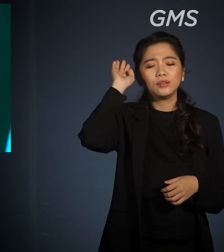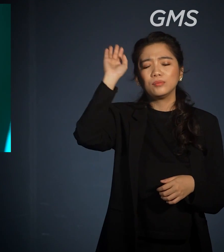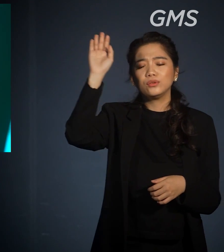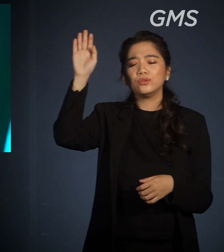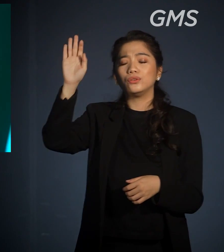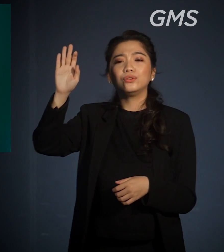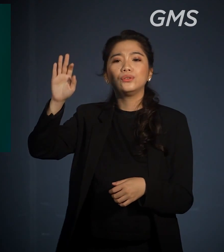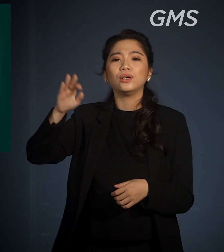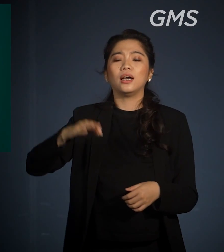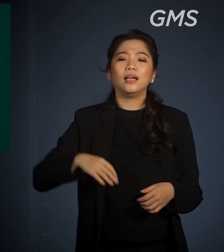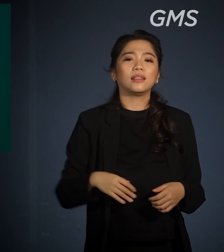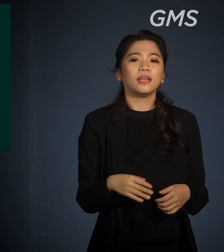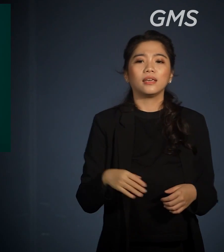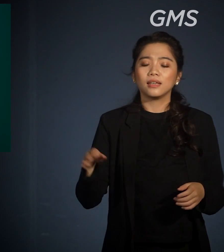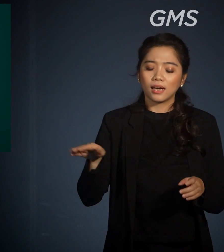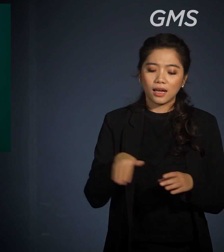denganmu,